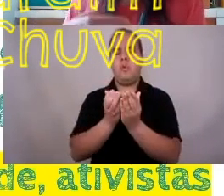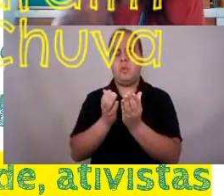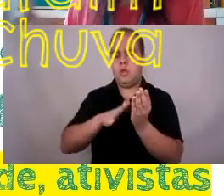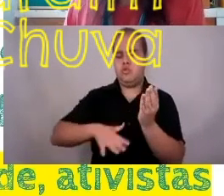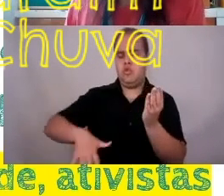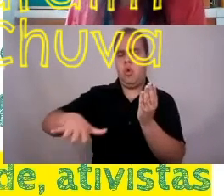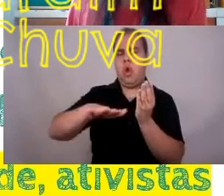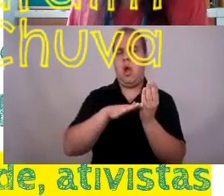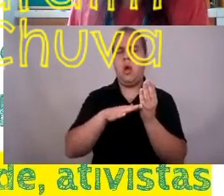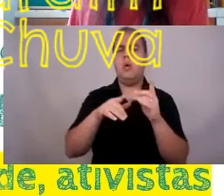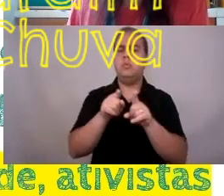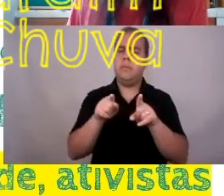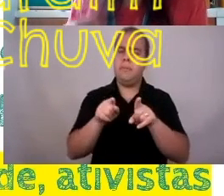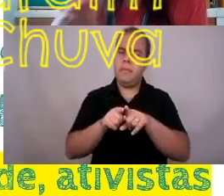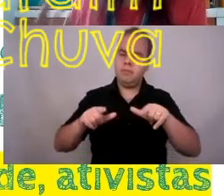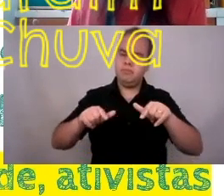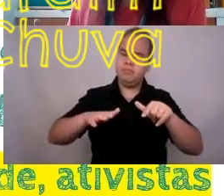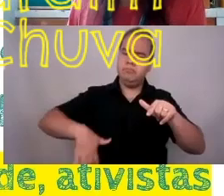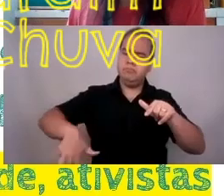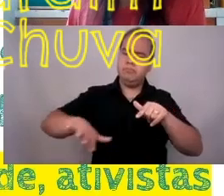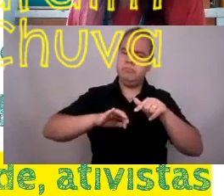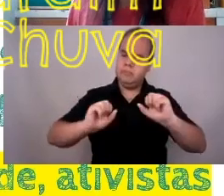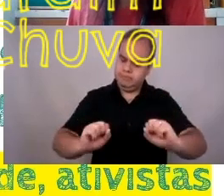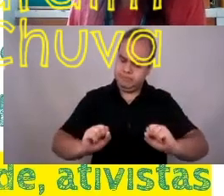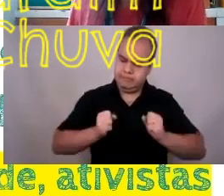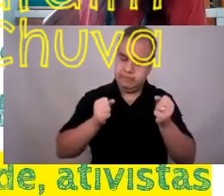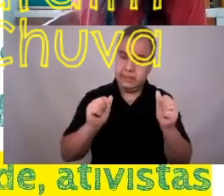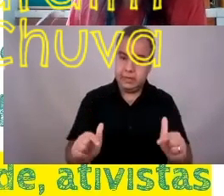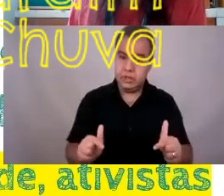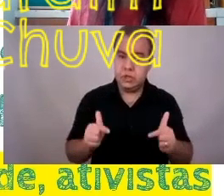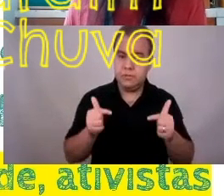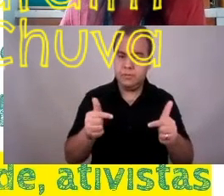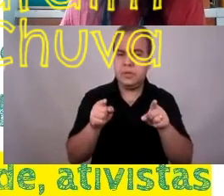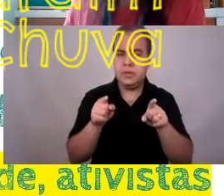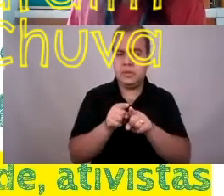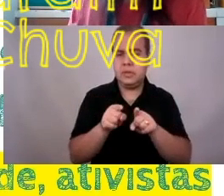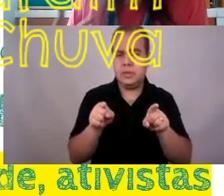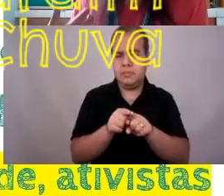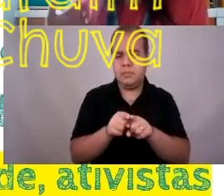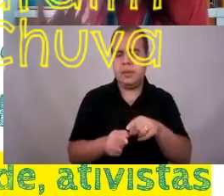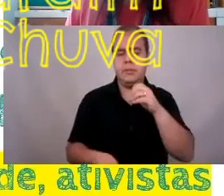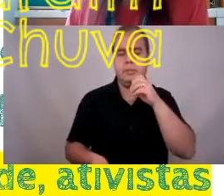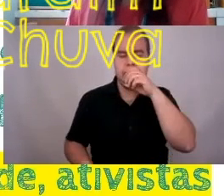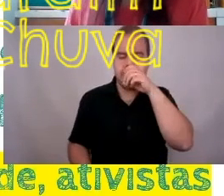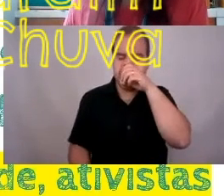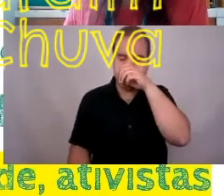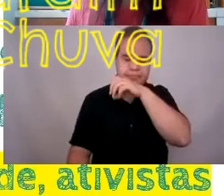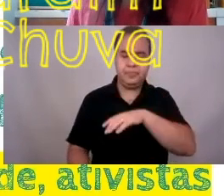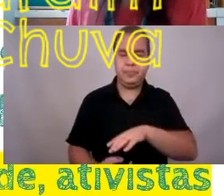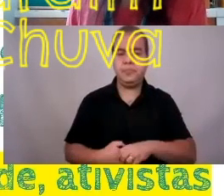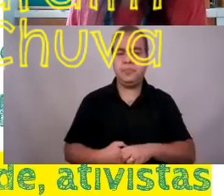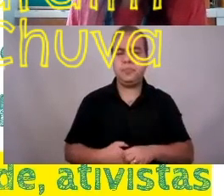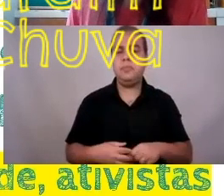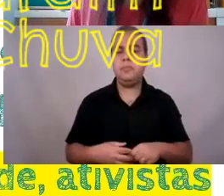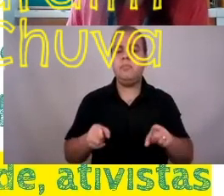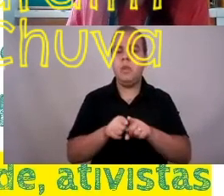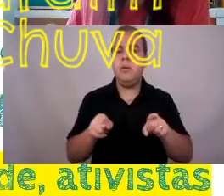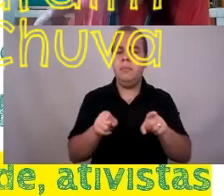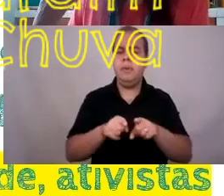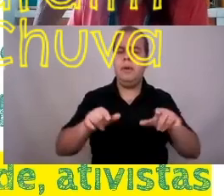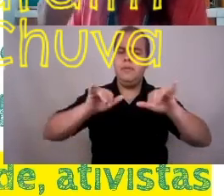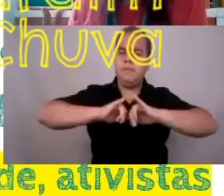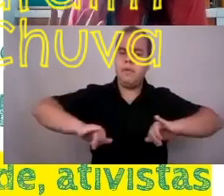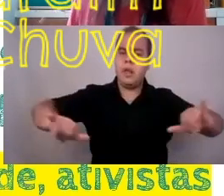do Verde, todos os ativistas conectados, os outros CADES também por esse apoio e interesse, e também multiplicar esse